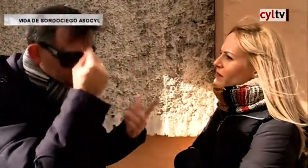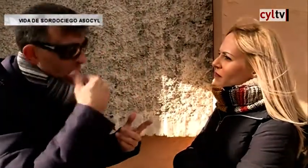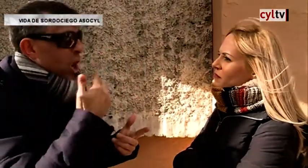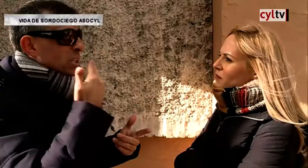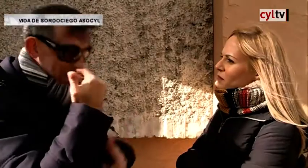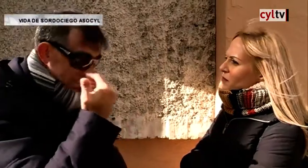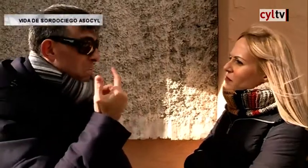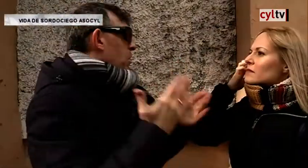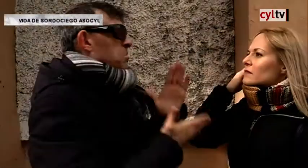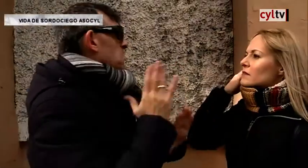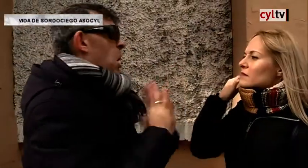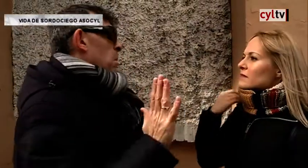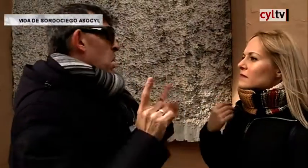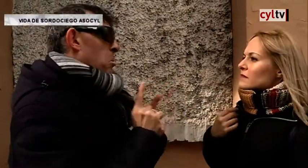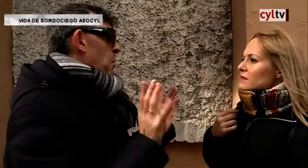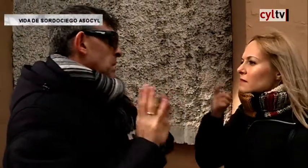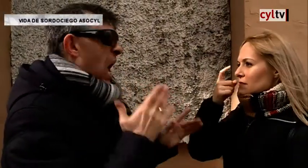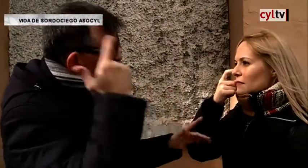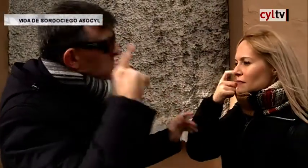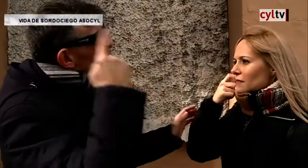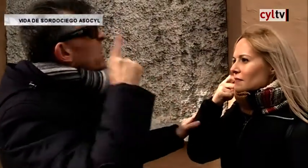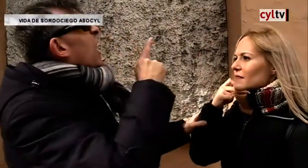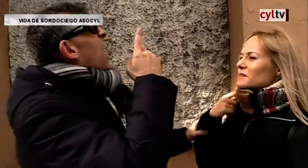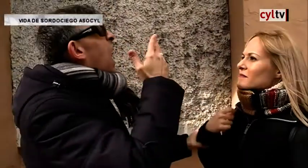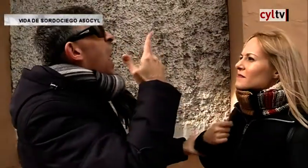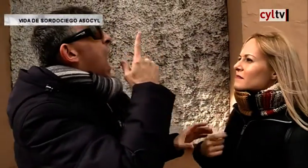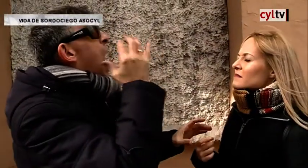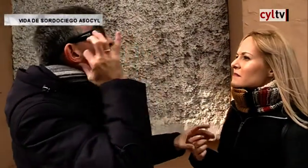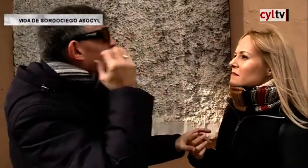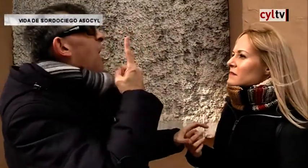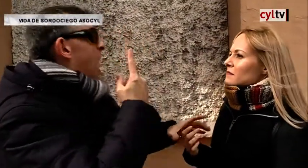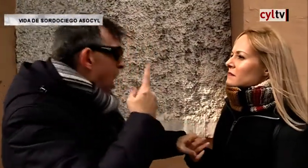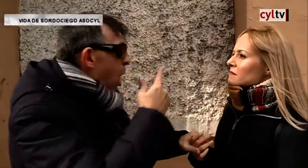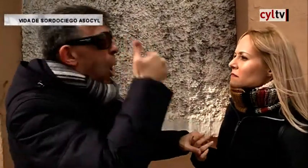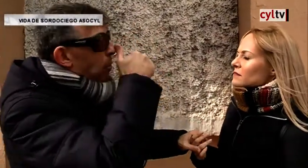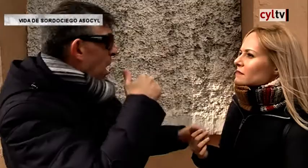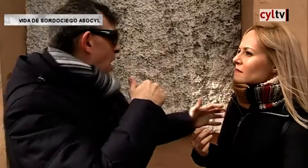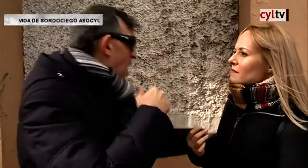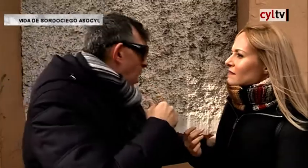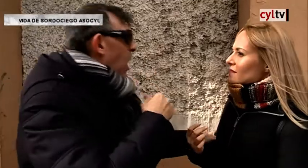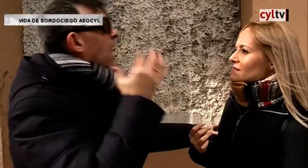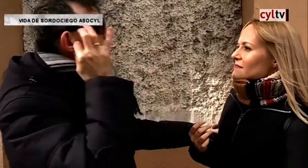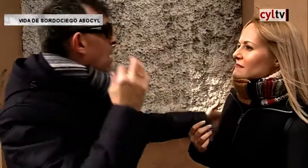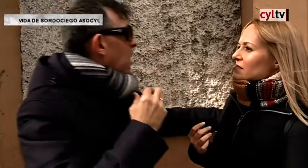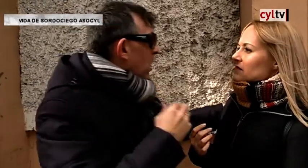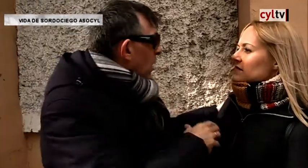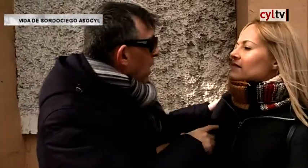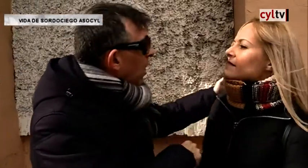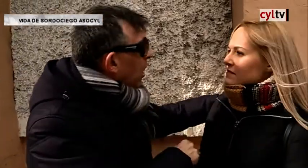que la solución. Que lo único que tendrías que hacer es tocarme el codo, tocarme el brazo, y si yo necesito tu ayuda te voy a agarrar y después te voy a dar las gracias.